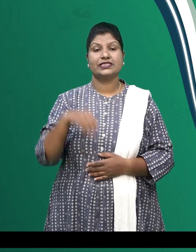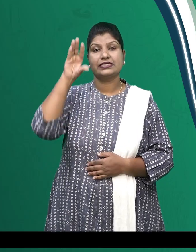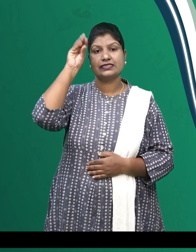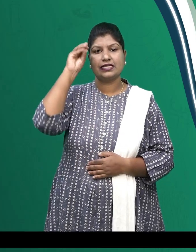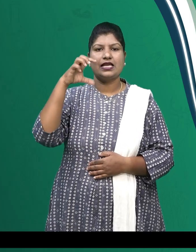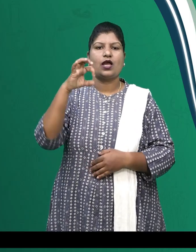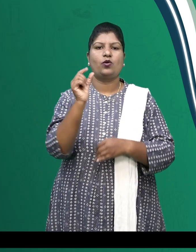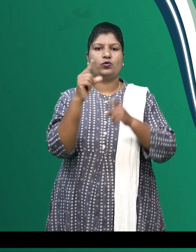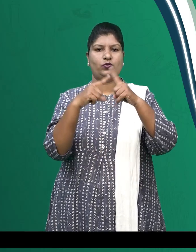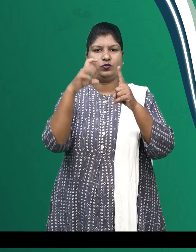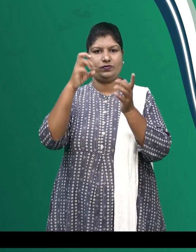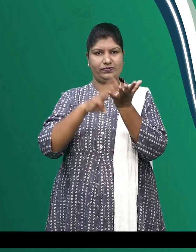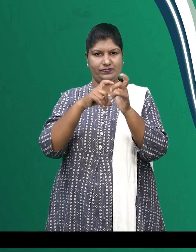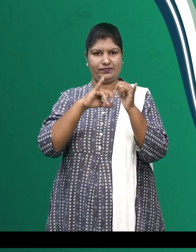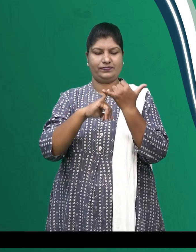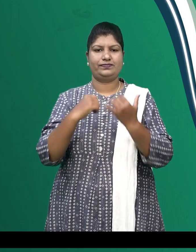सीखने के परिणाम।